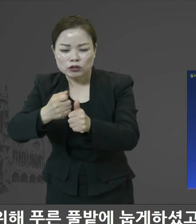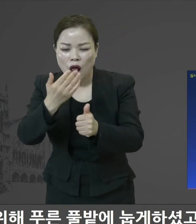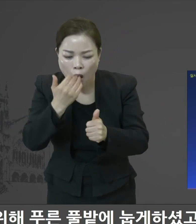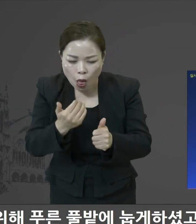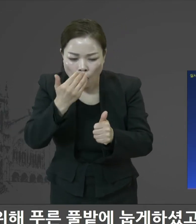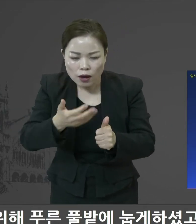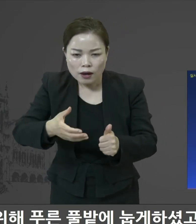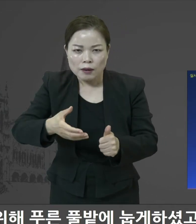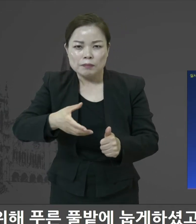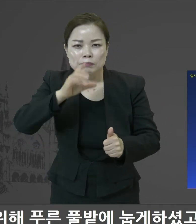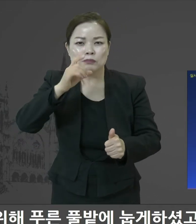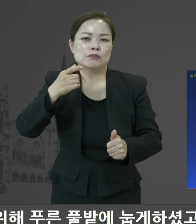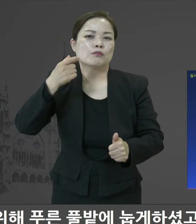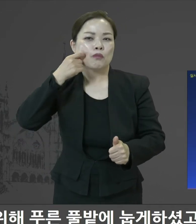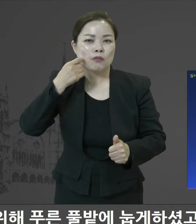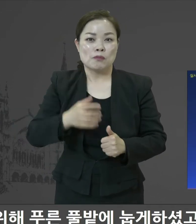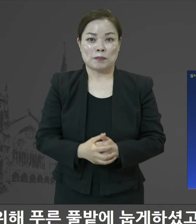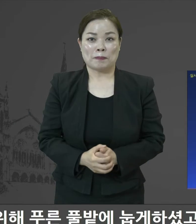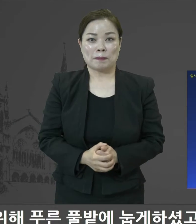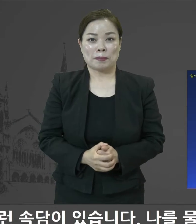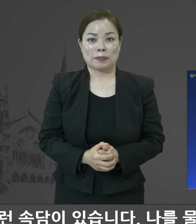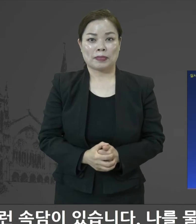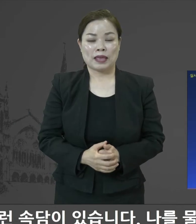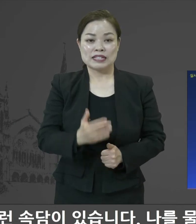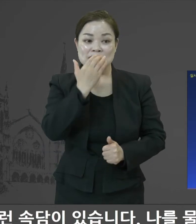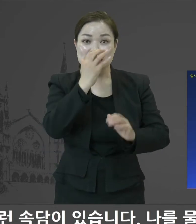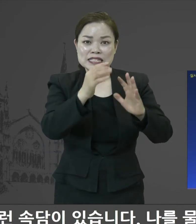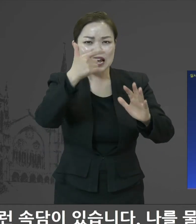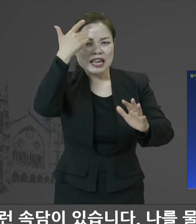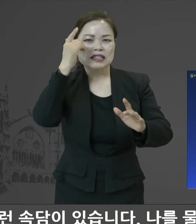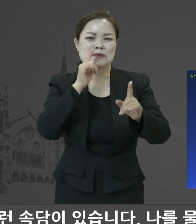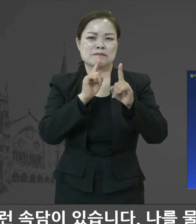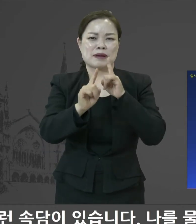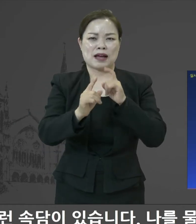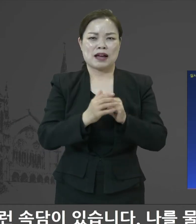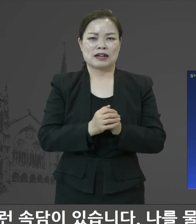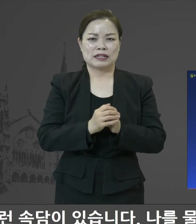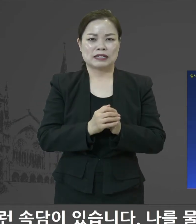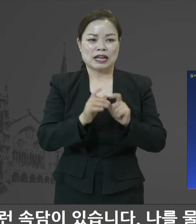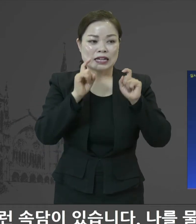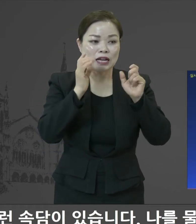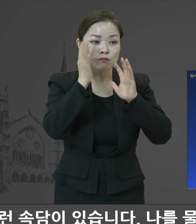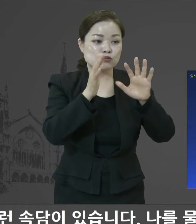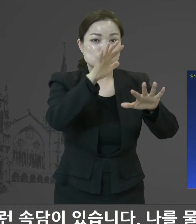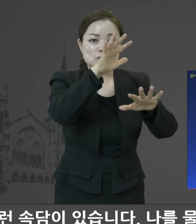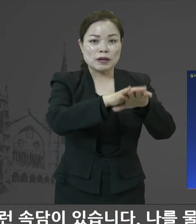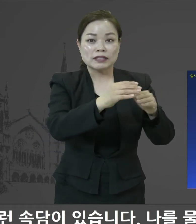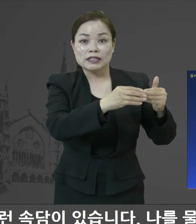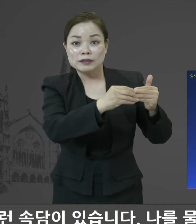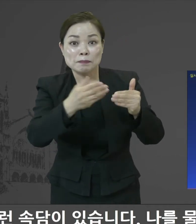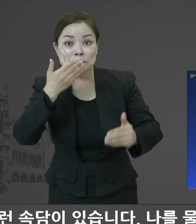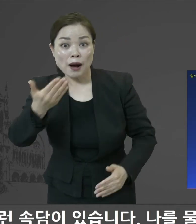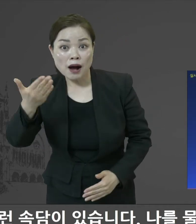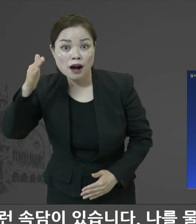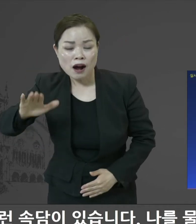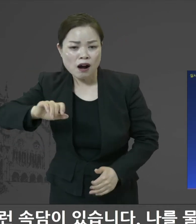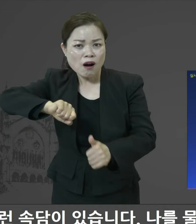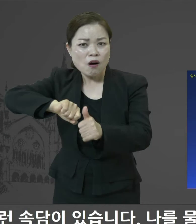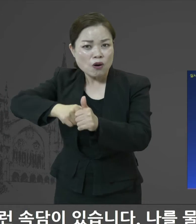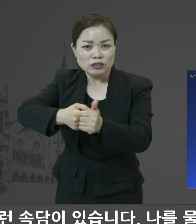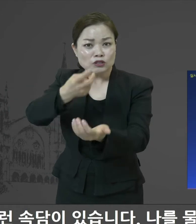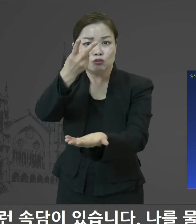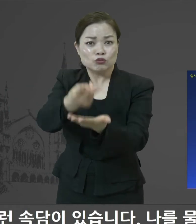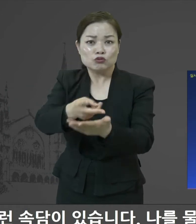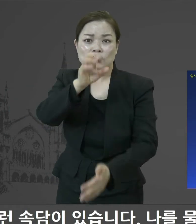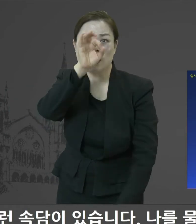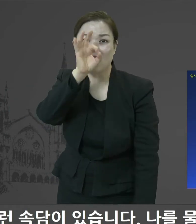할 수는 없다. 이스라엘에는 이런 속담이 있습니다. 양을 푸른 풀밭에 데리고 갈 수는 있어도 억지로